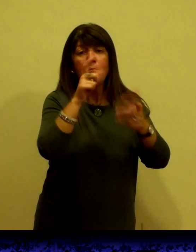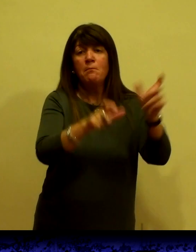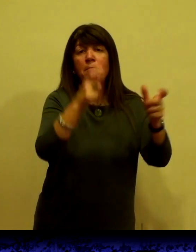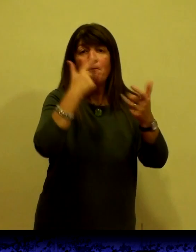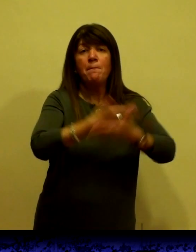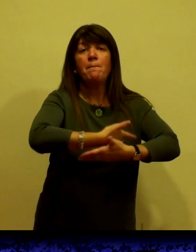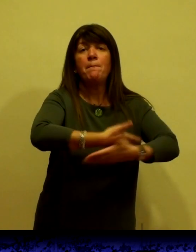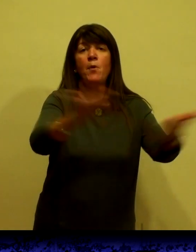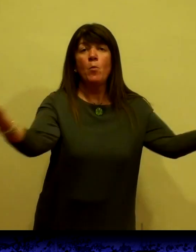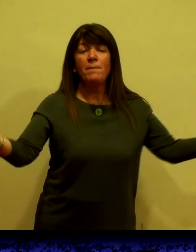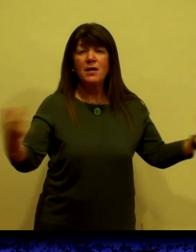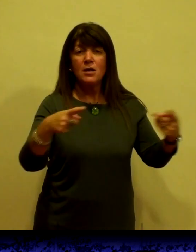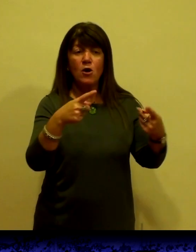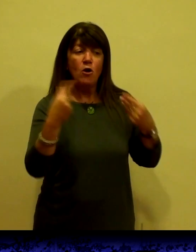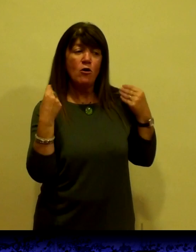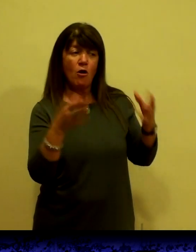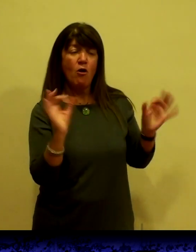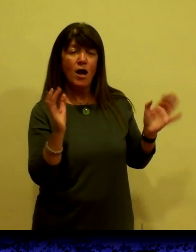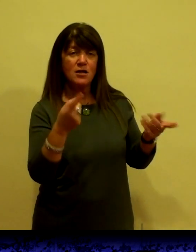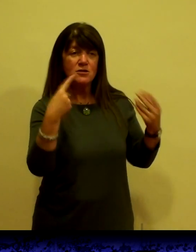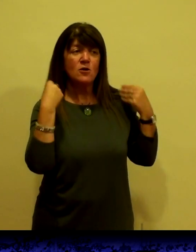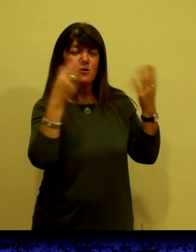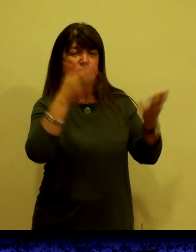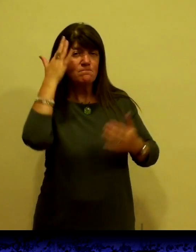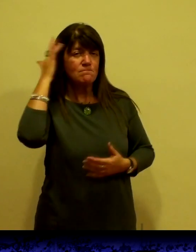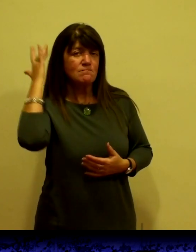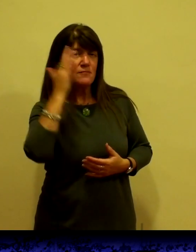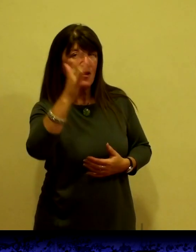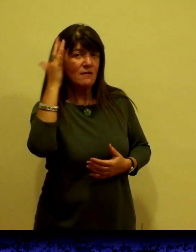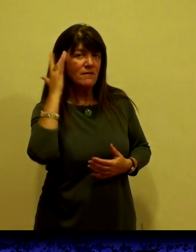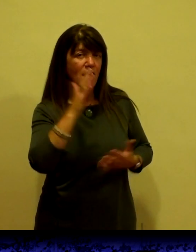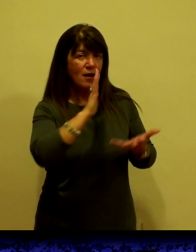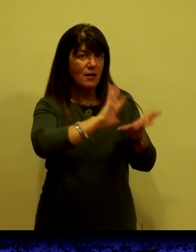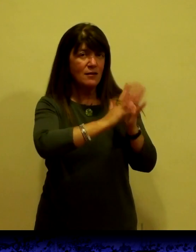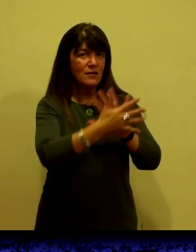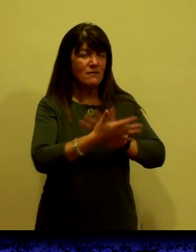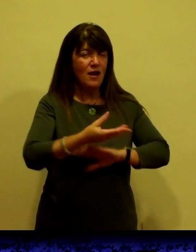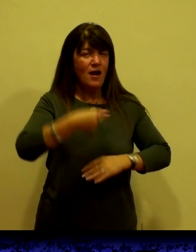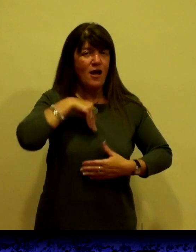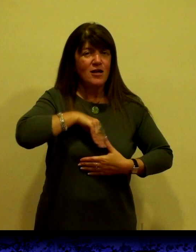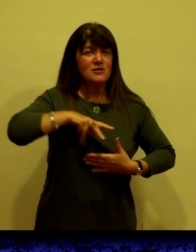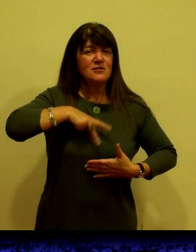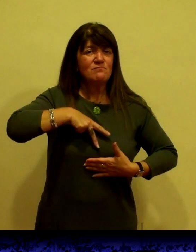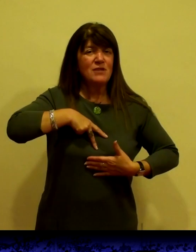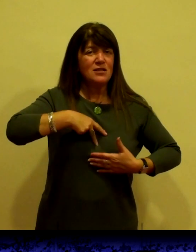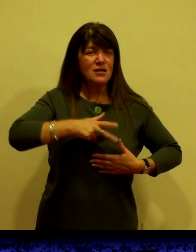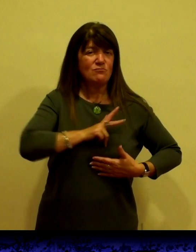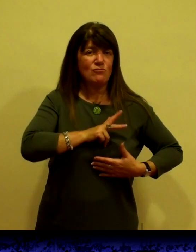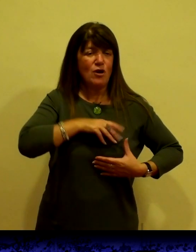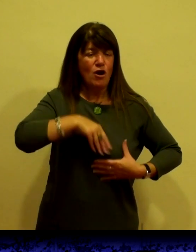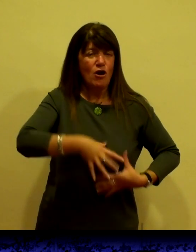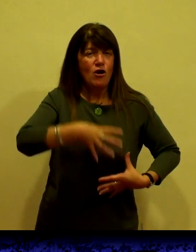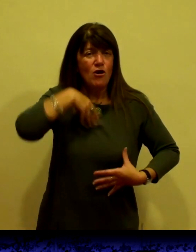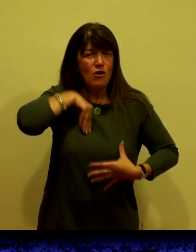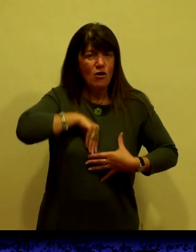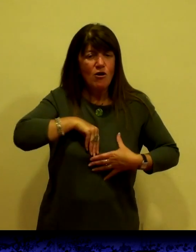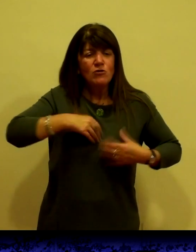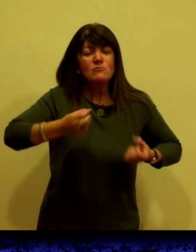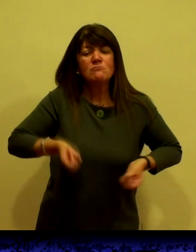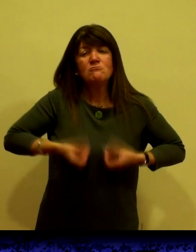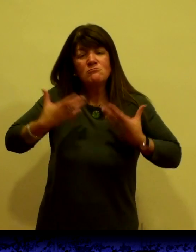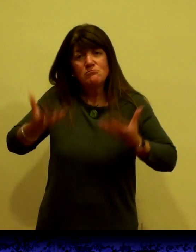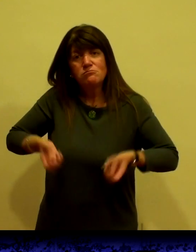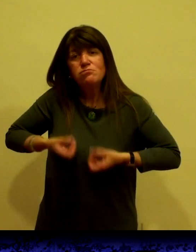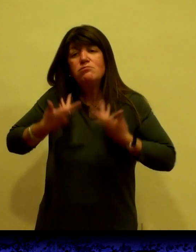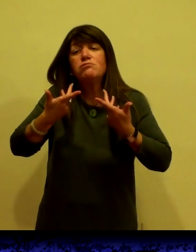riflettere. Evidentemente è una sorta di patrimonio anche lì da portare con sé, sperando insomma che poi veramente si possa in